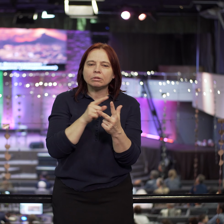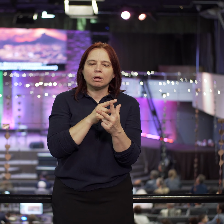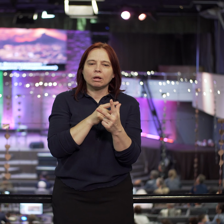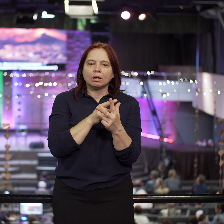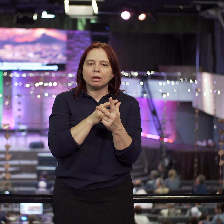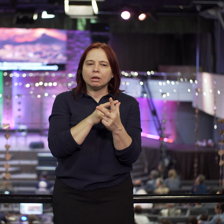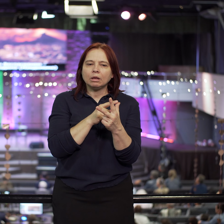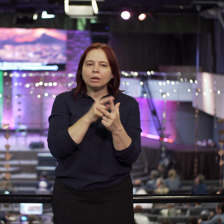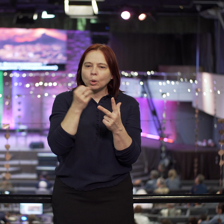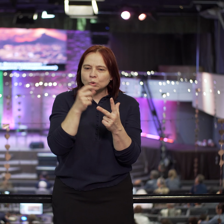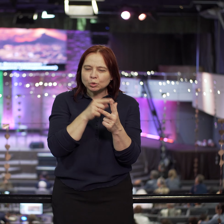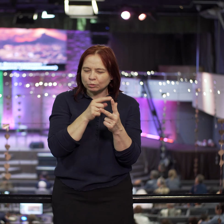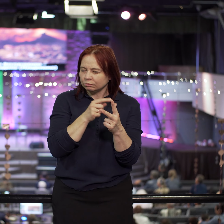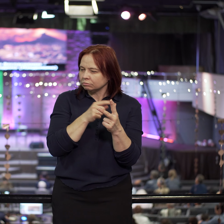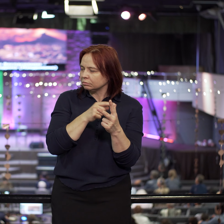время осады Иерусалима.